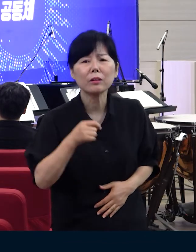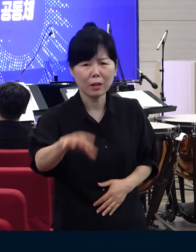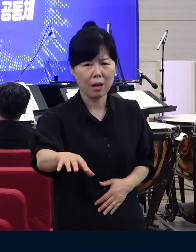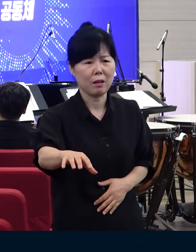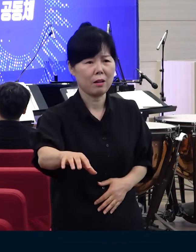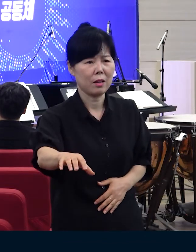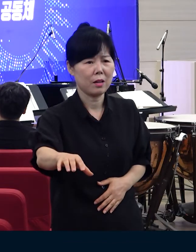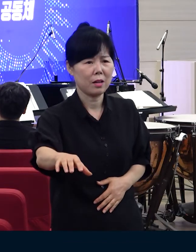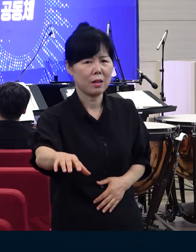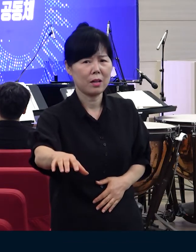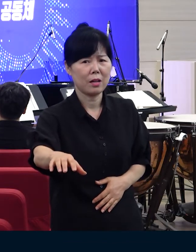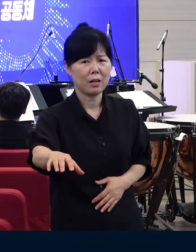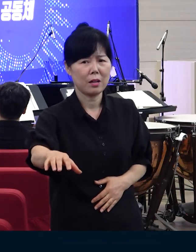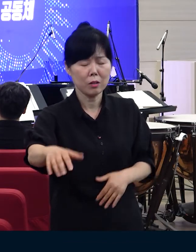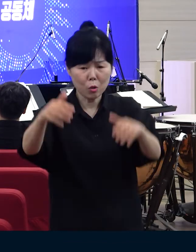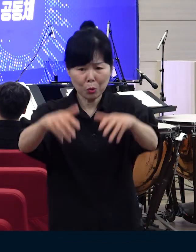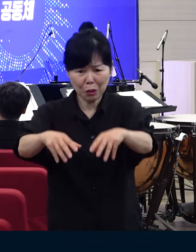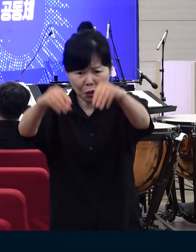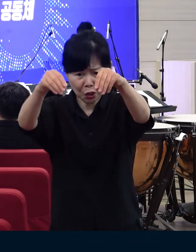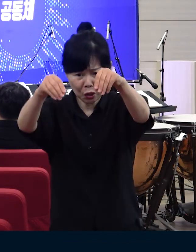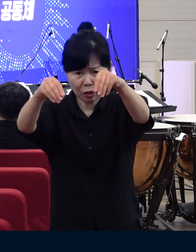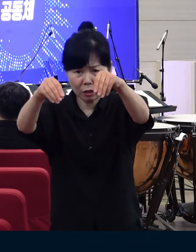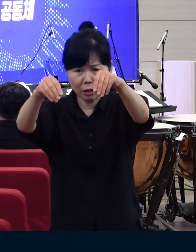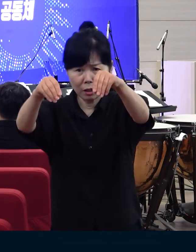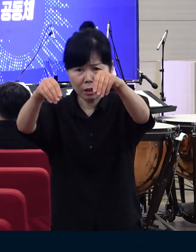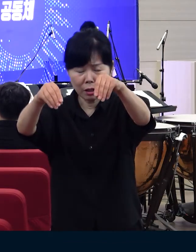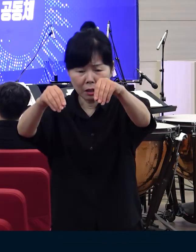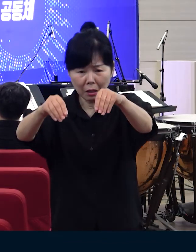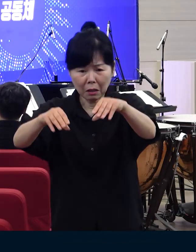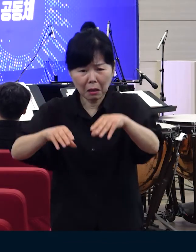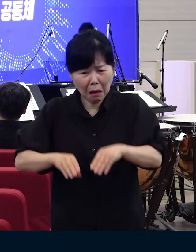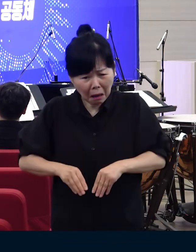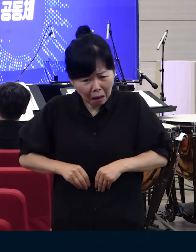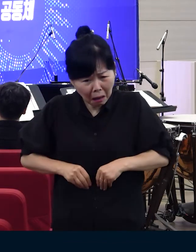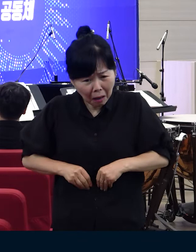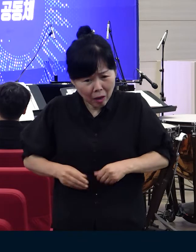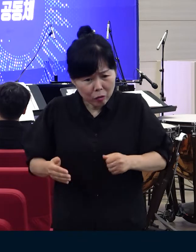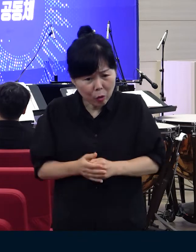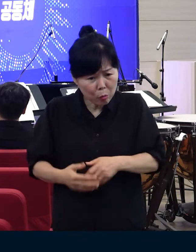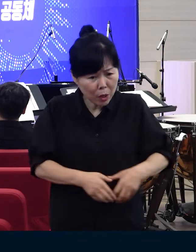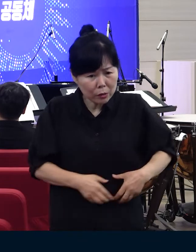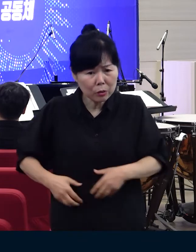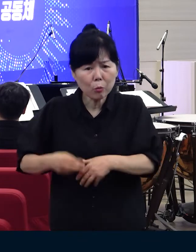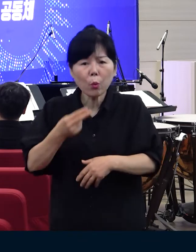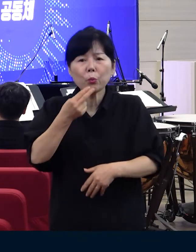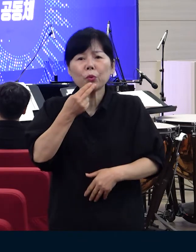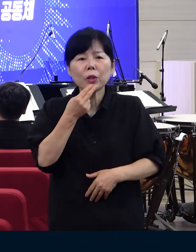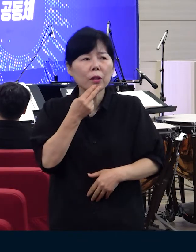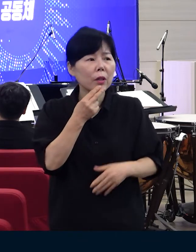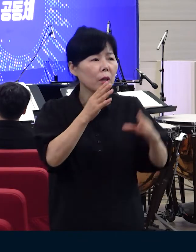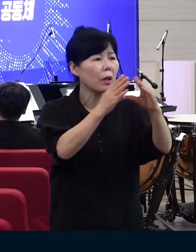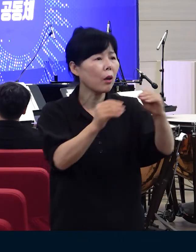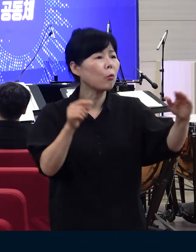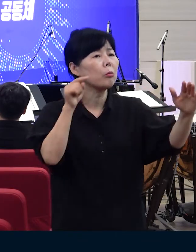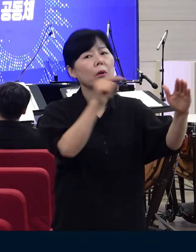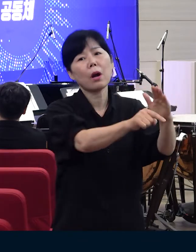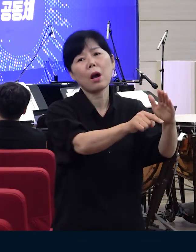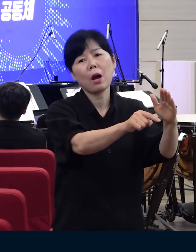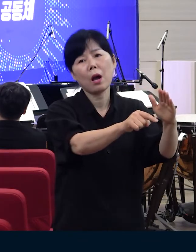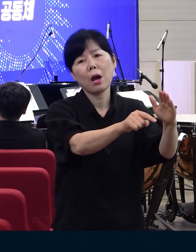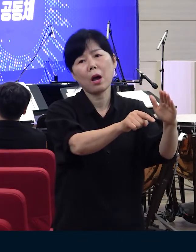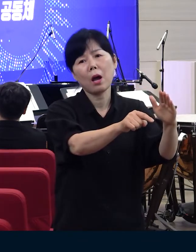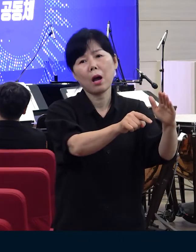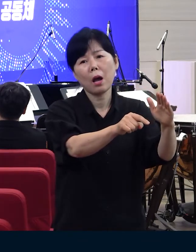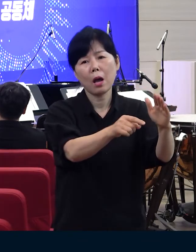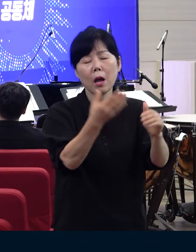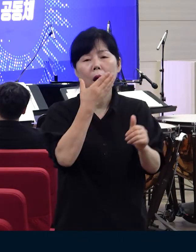땅인데, 그런데 기근이 왔다고 주저없이 그걸 떠나서 애굽으로 내려간다? 도대체 아브라함의